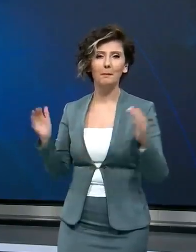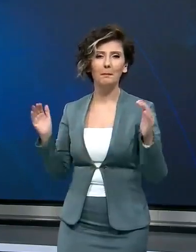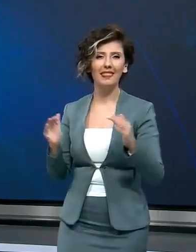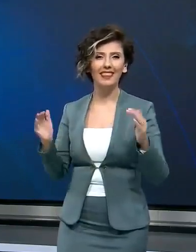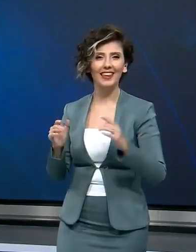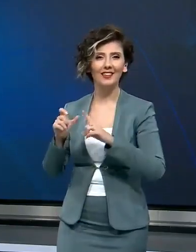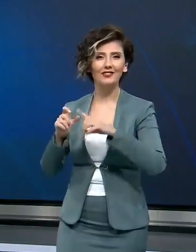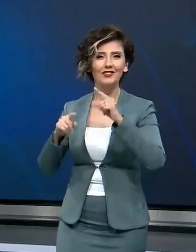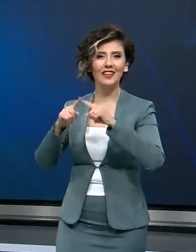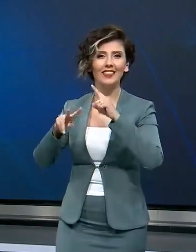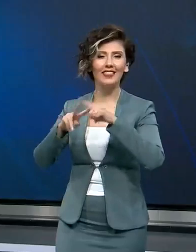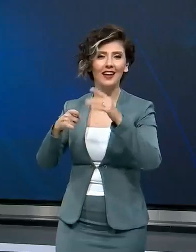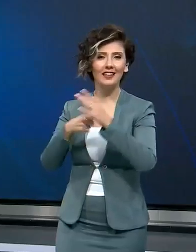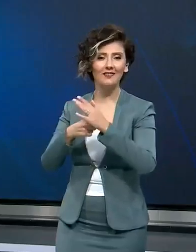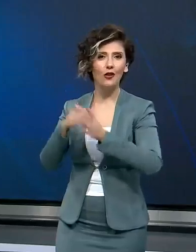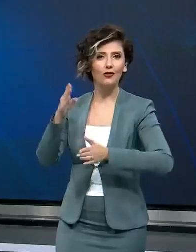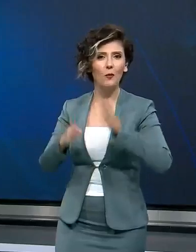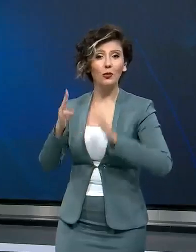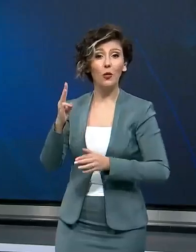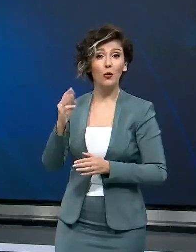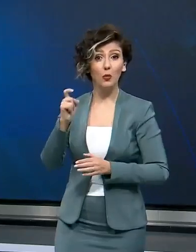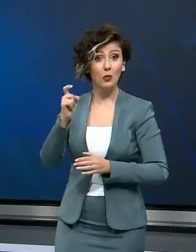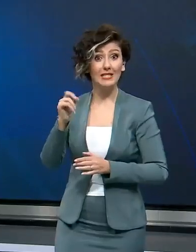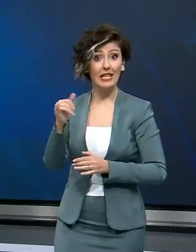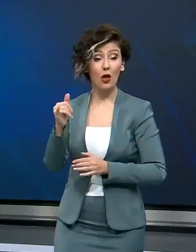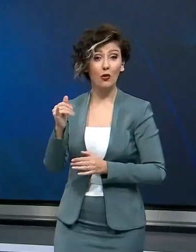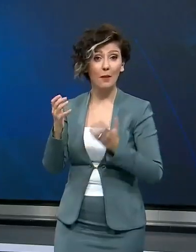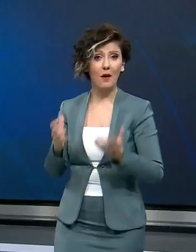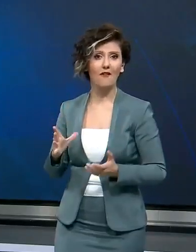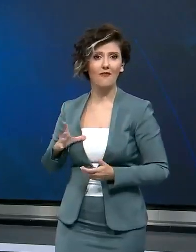Mini Cheetah adı verilen robot 9 kilogram ağırlığında.